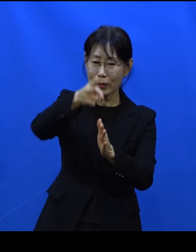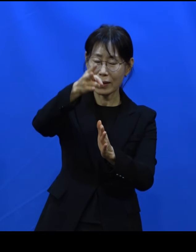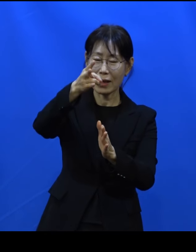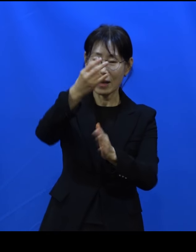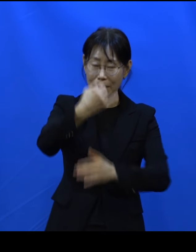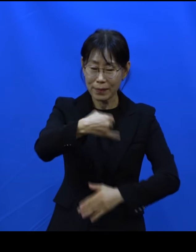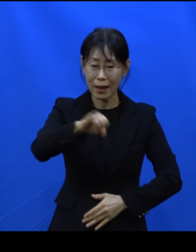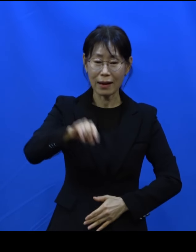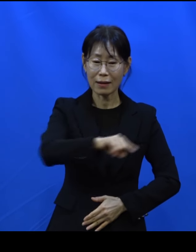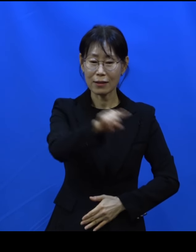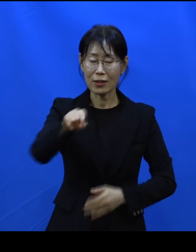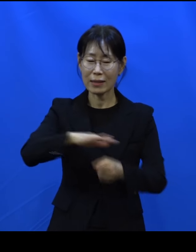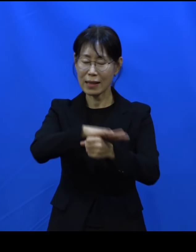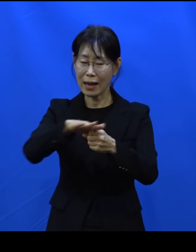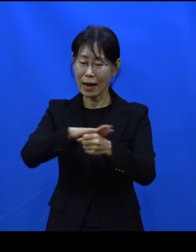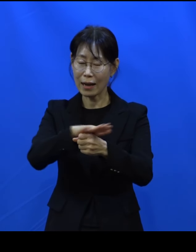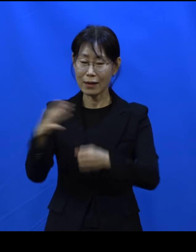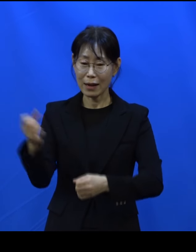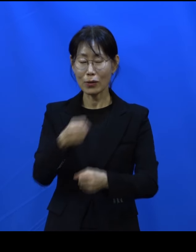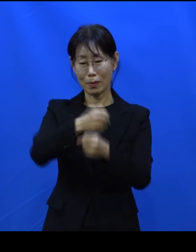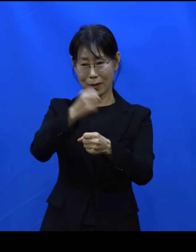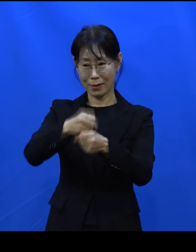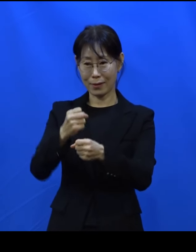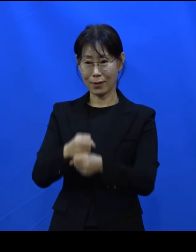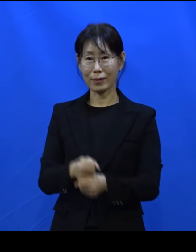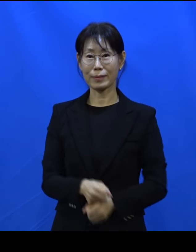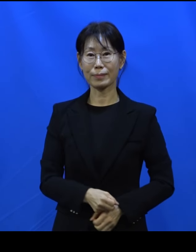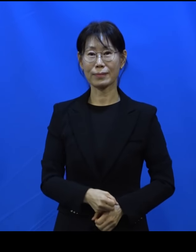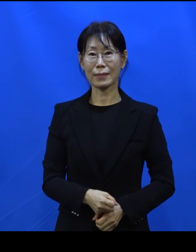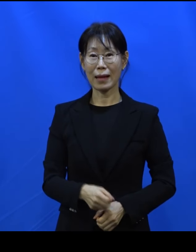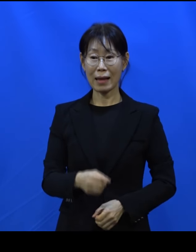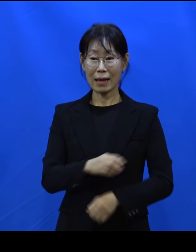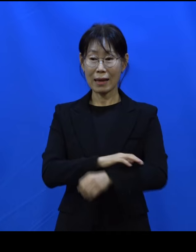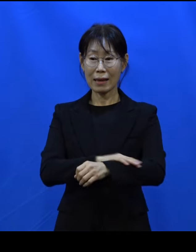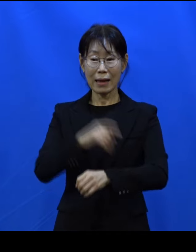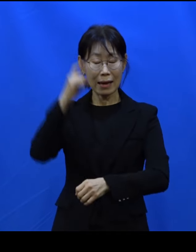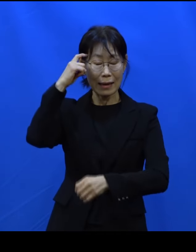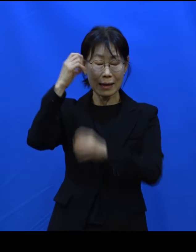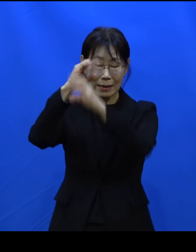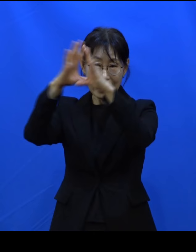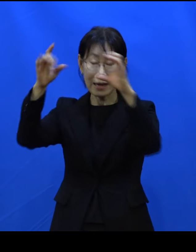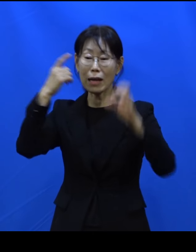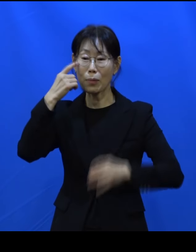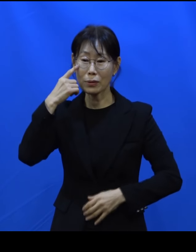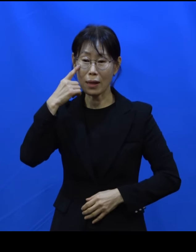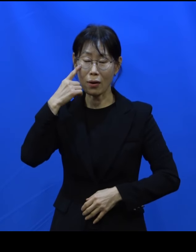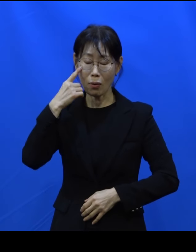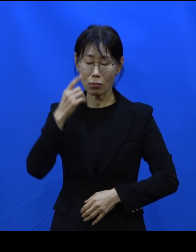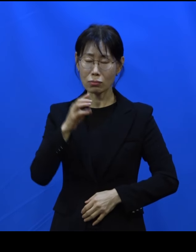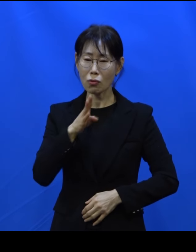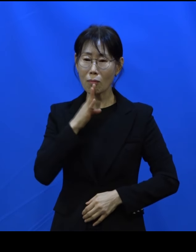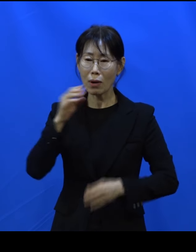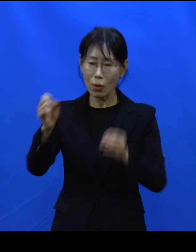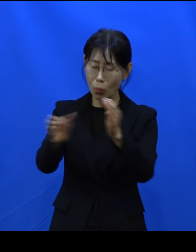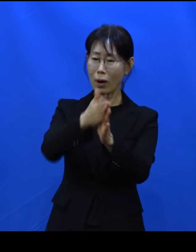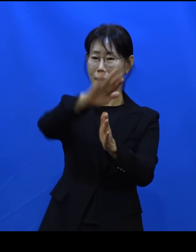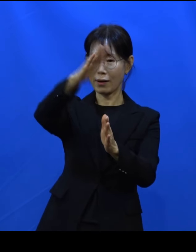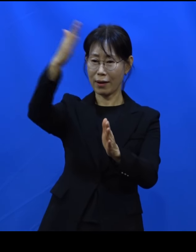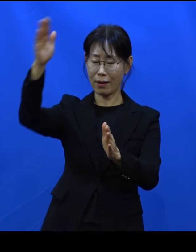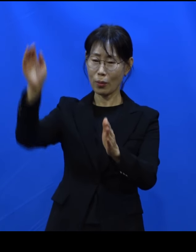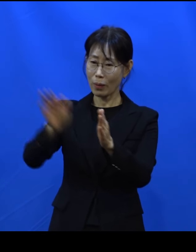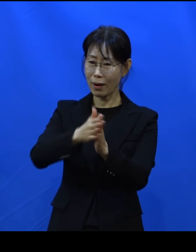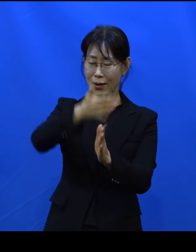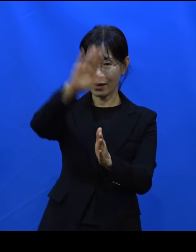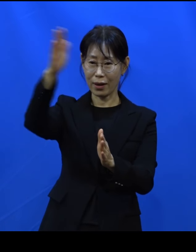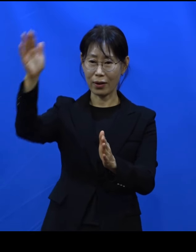그랬어요. 자, 은기둥 금마칠 상상해보세요. 굉장히 화려하죠, 그렇죠? 안쪽으로는